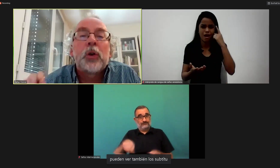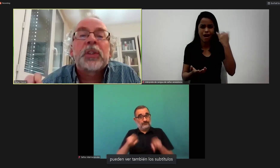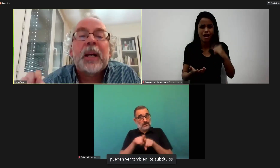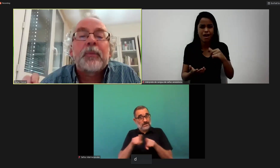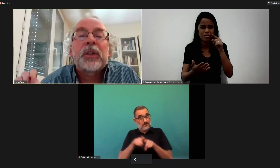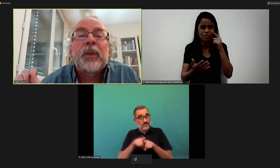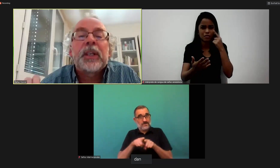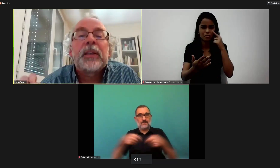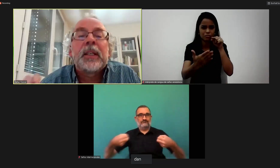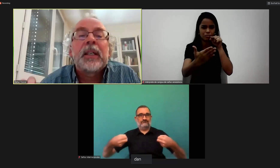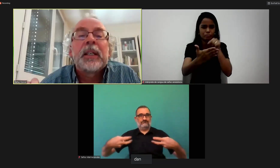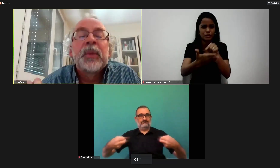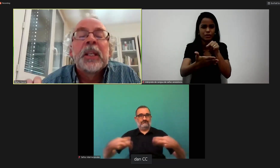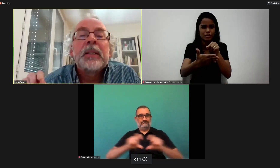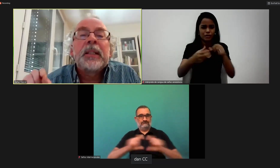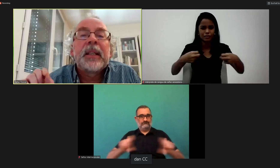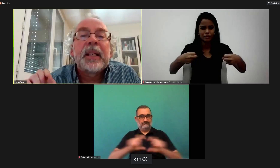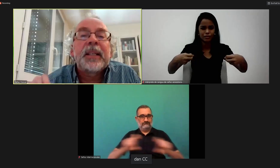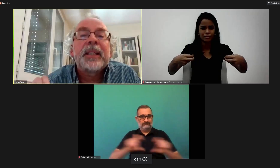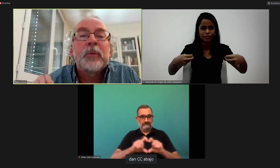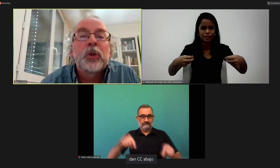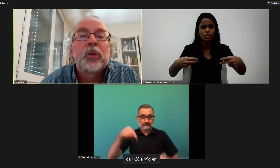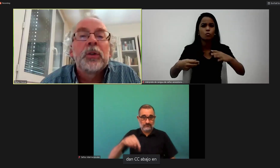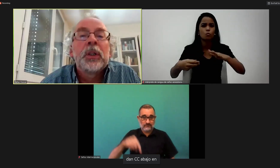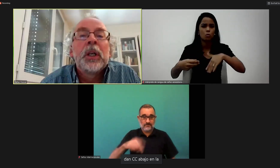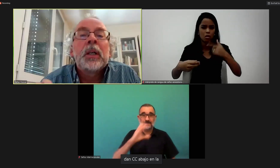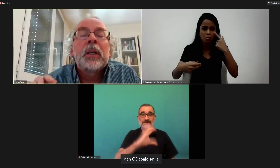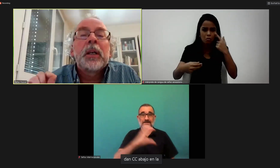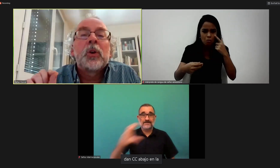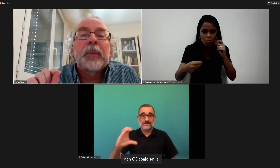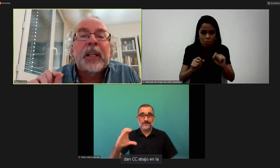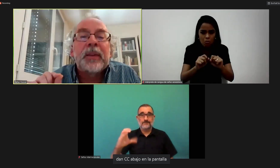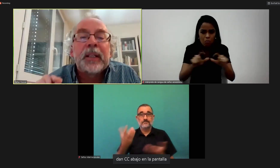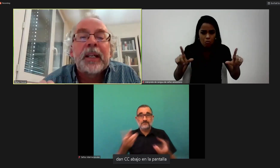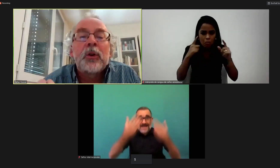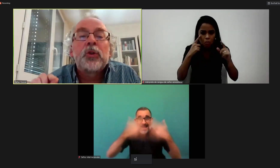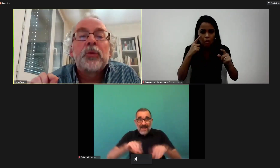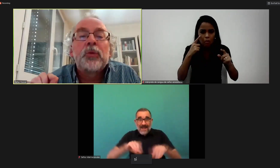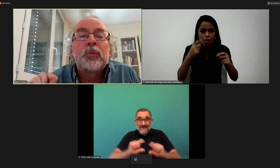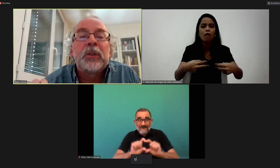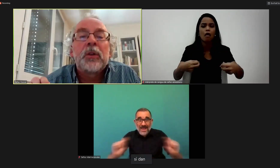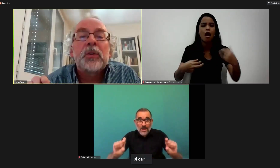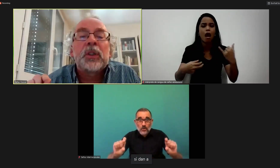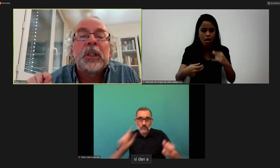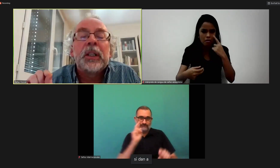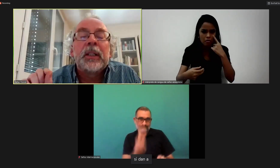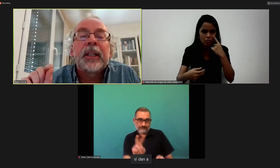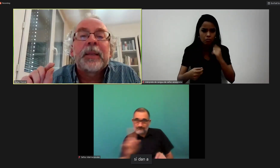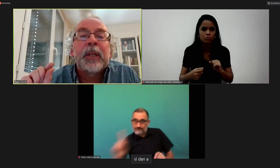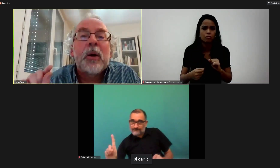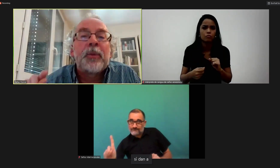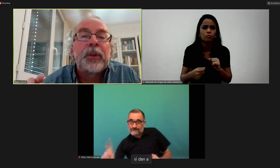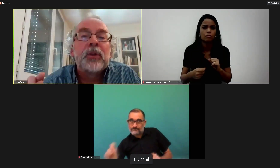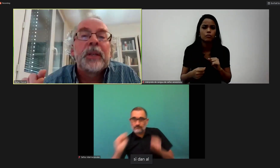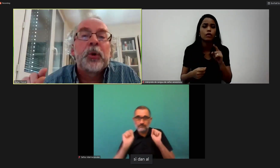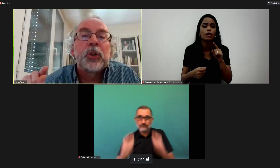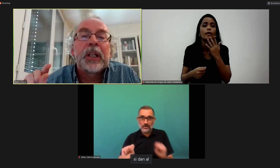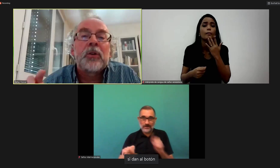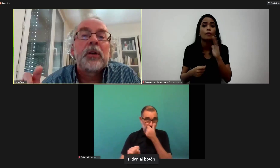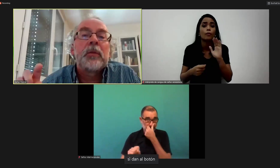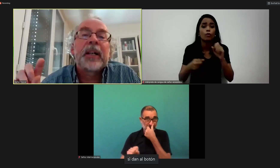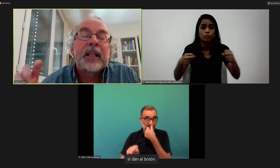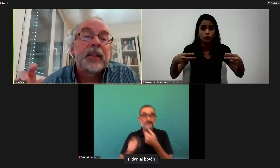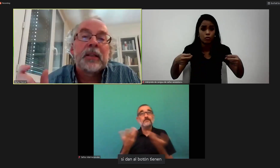pone Closed Caption, CC. Si le dais a ese botón, os aparecerían los subtítulos y tenéis también la opción